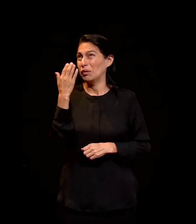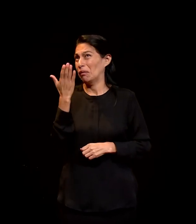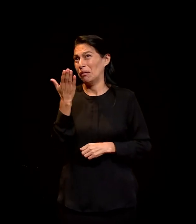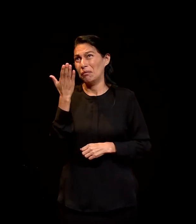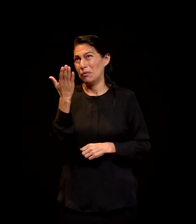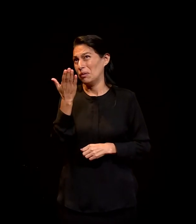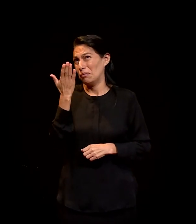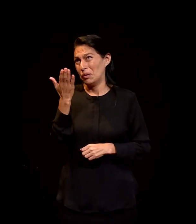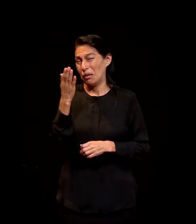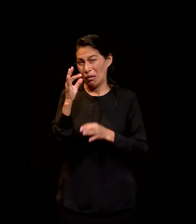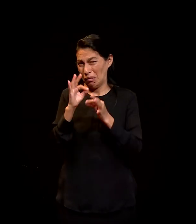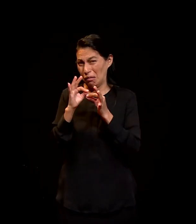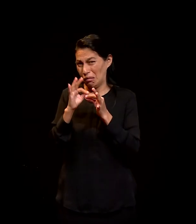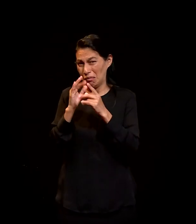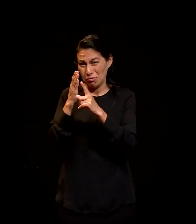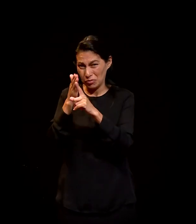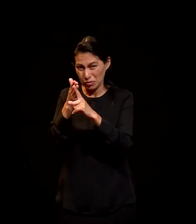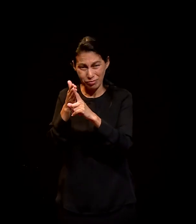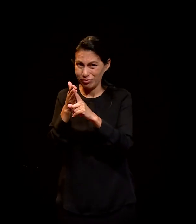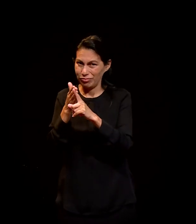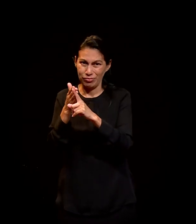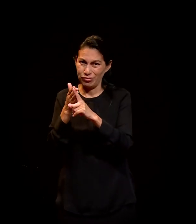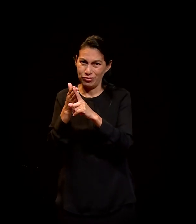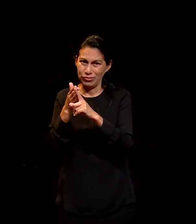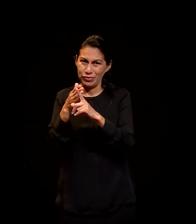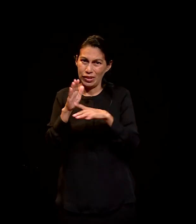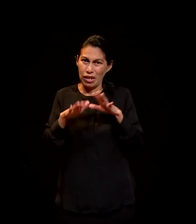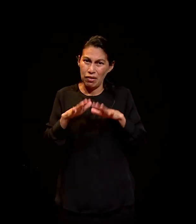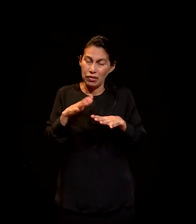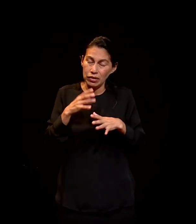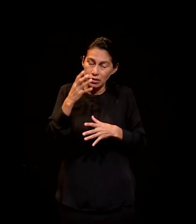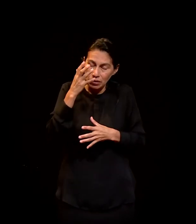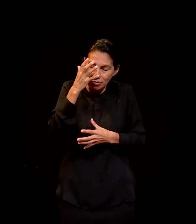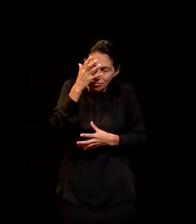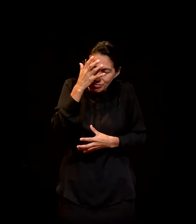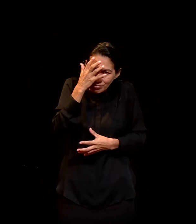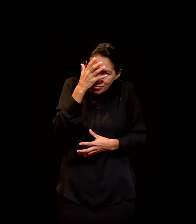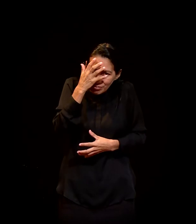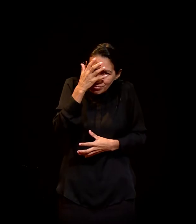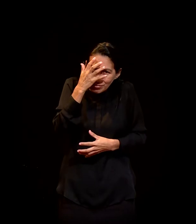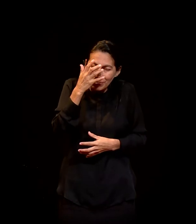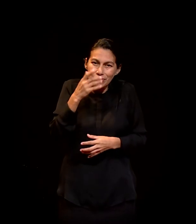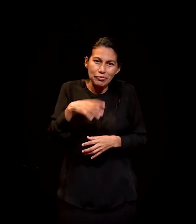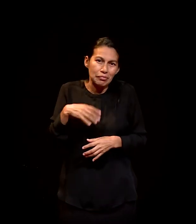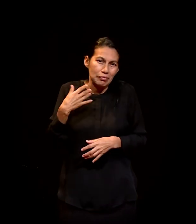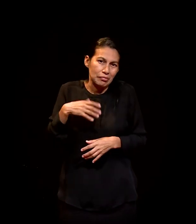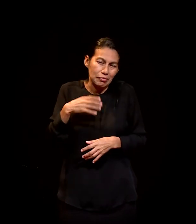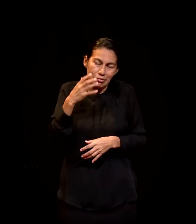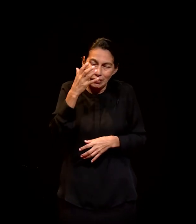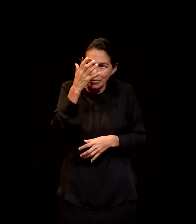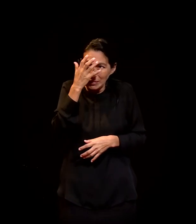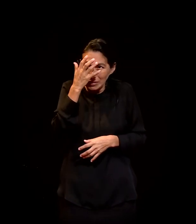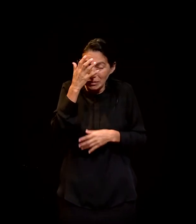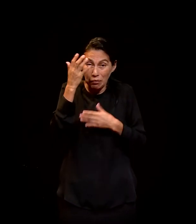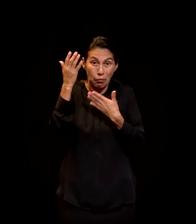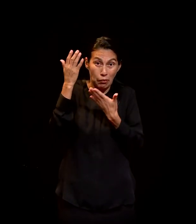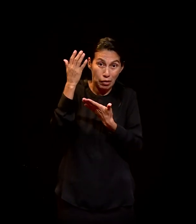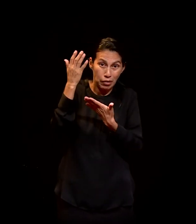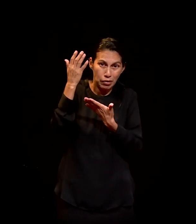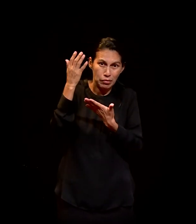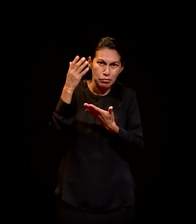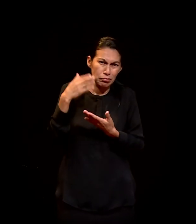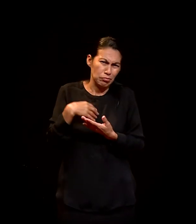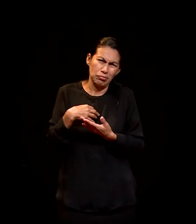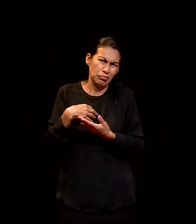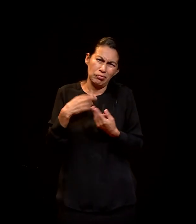dios en específico en realidad hasta me sentía un poco avergonzada como de pedirle al porque no no me